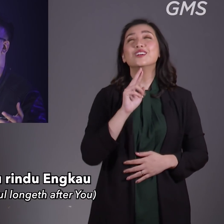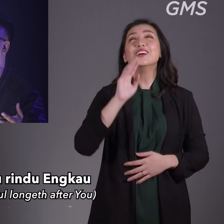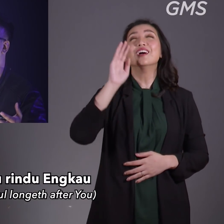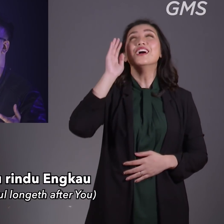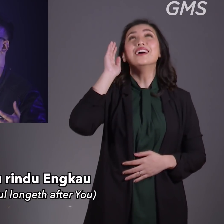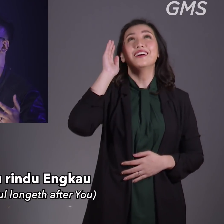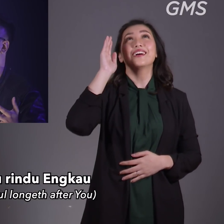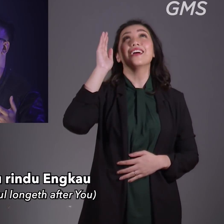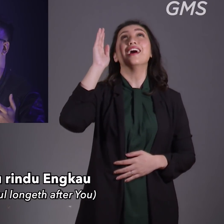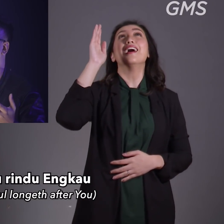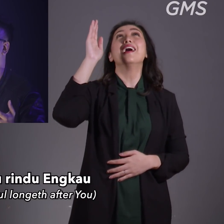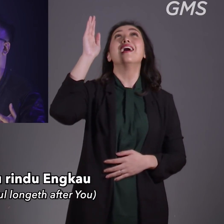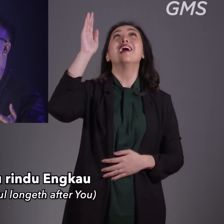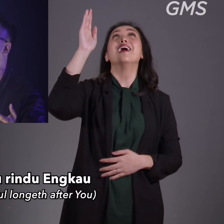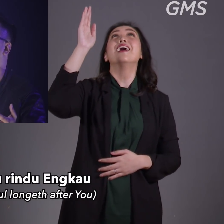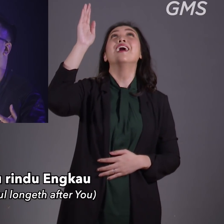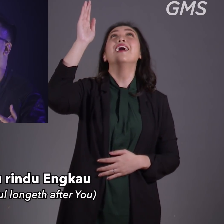rindu